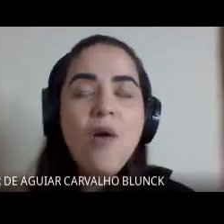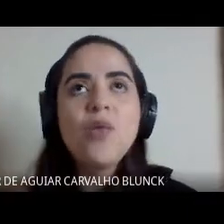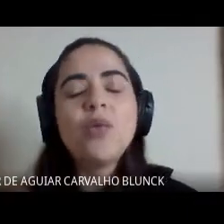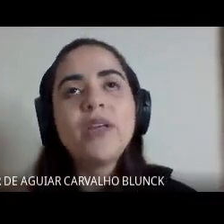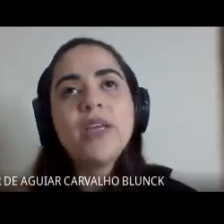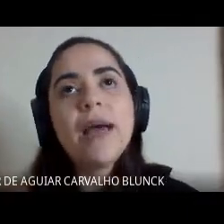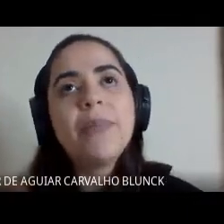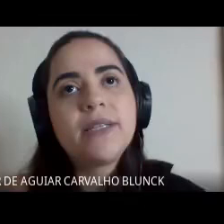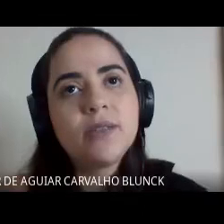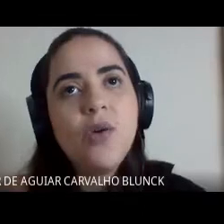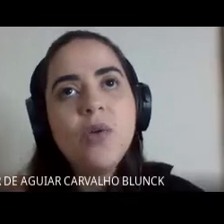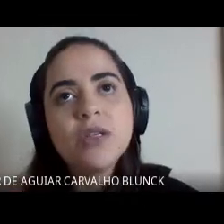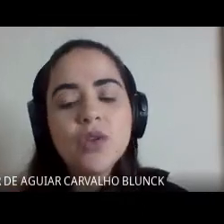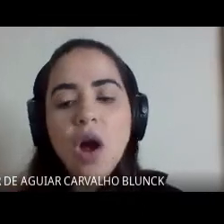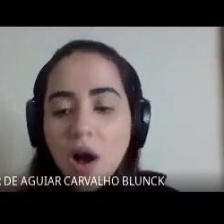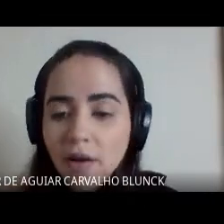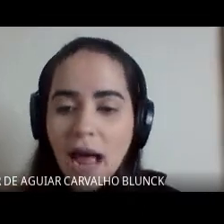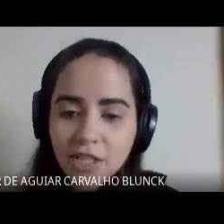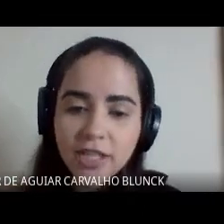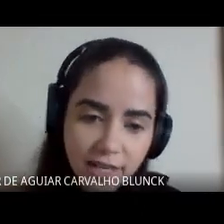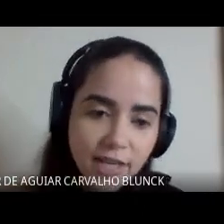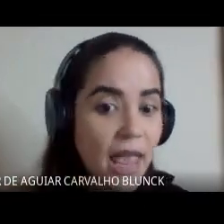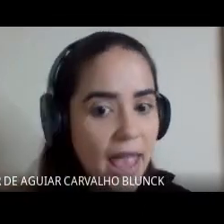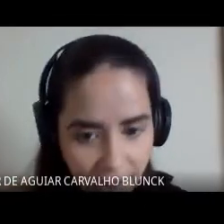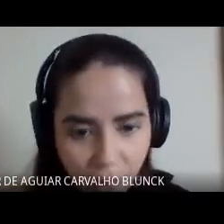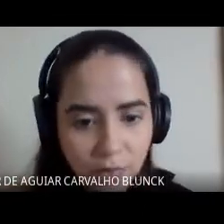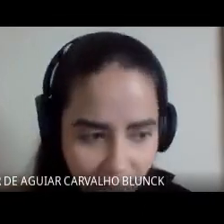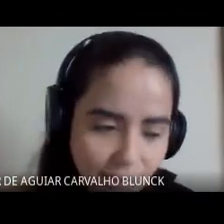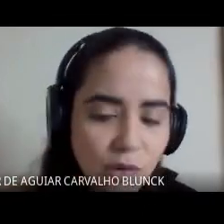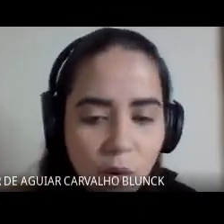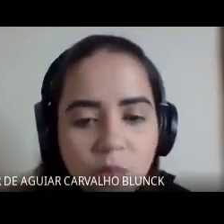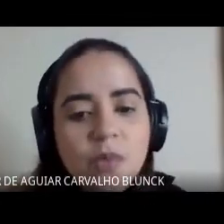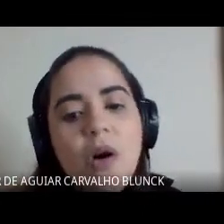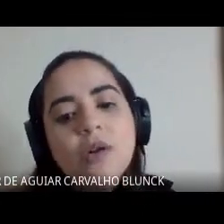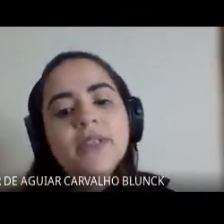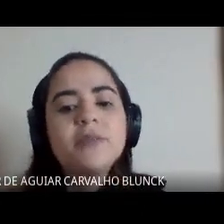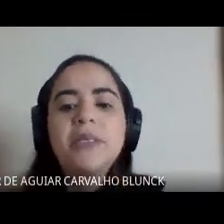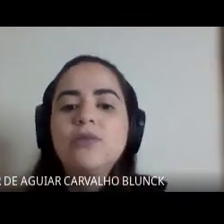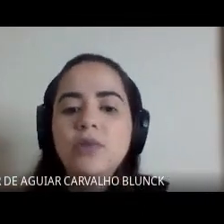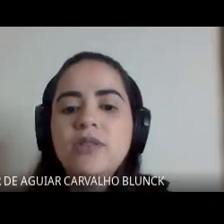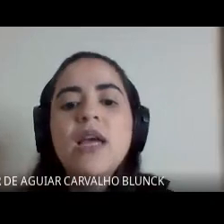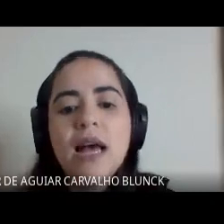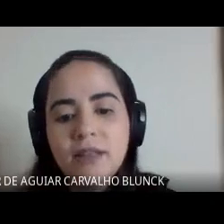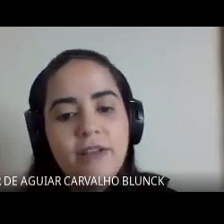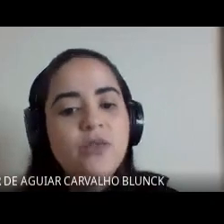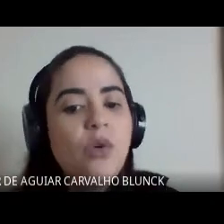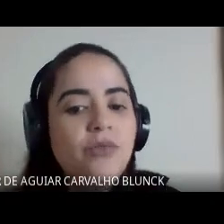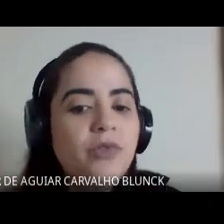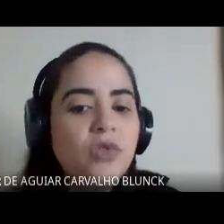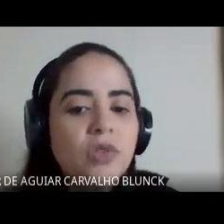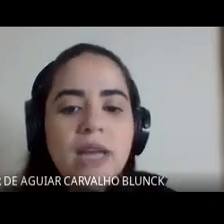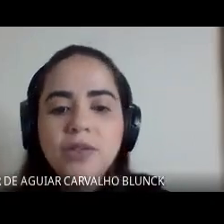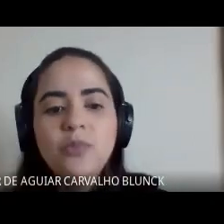é algo que a pessoa só adquire em contato com outras pessoas, através